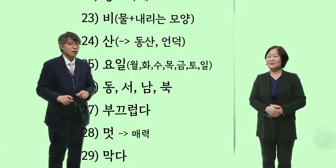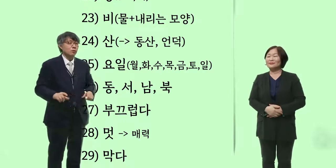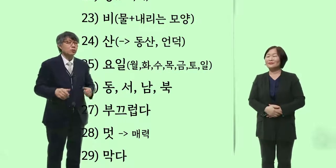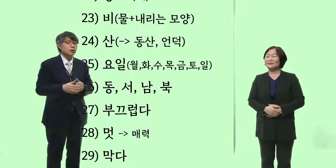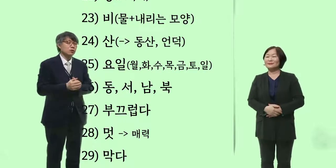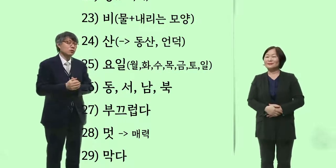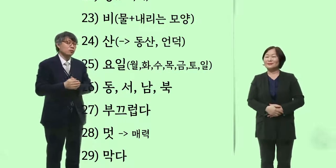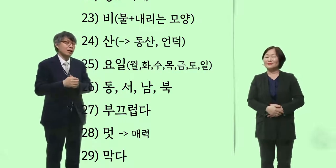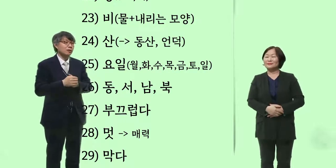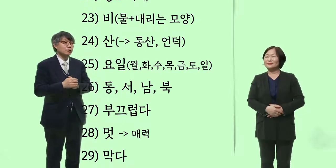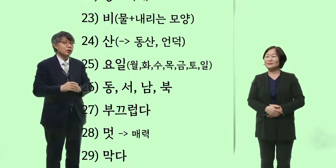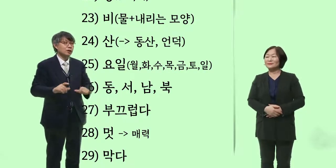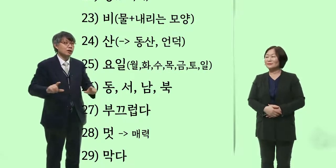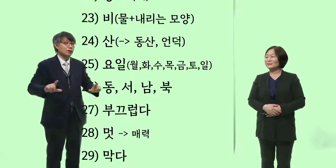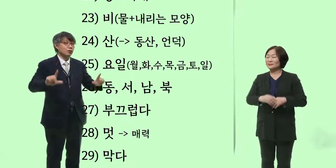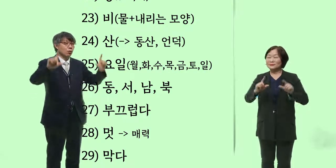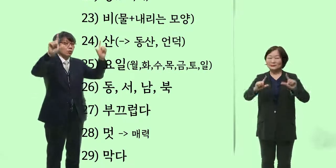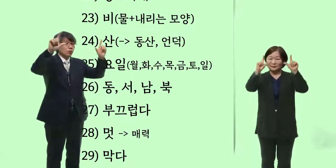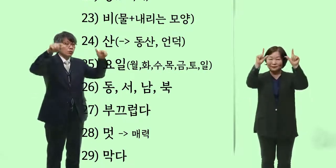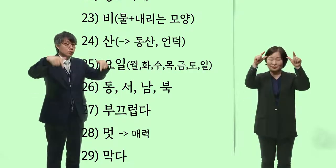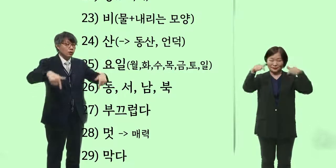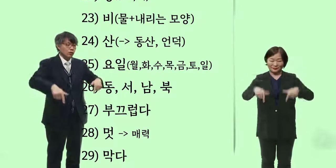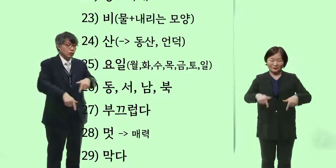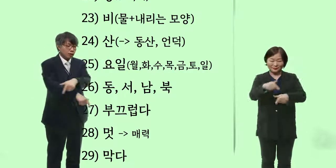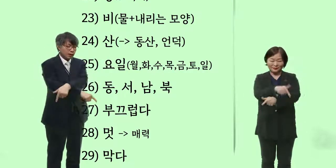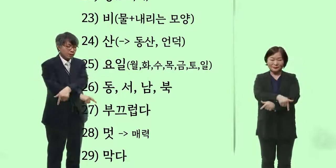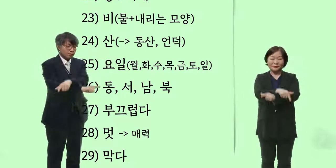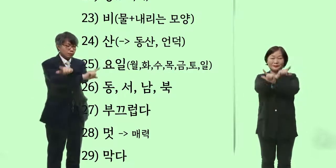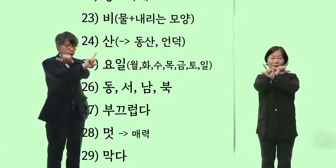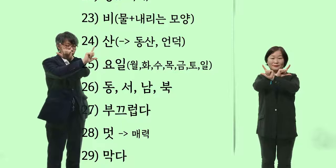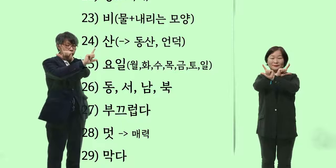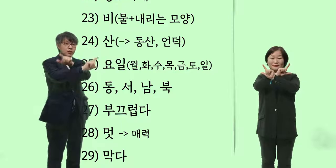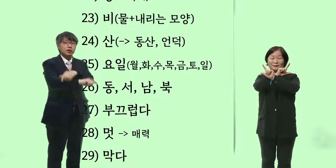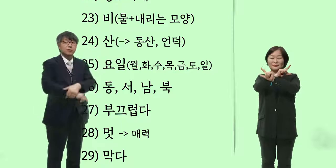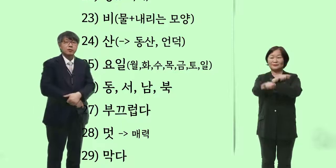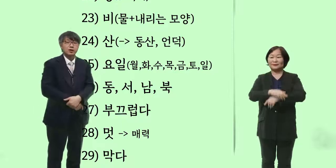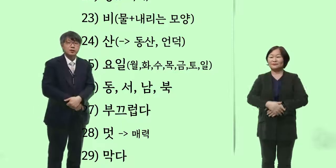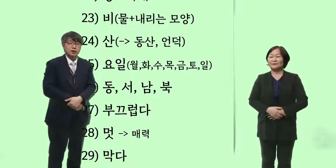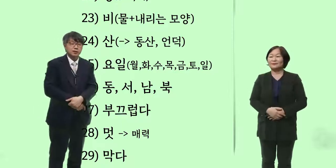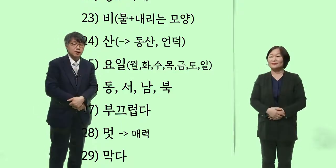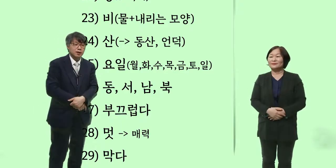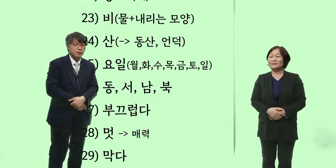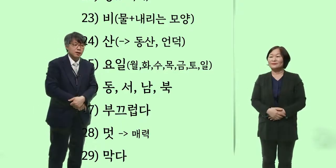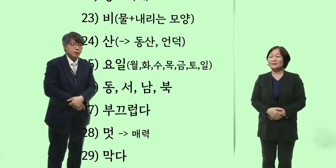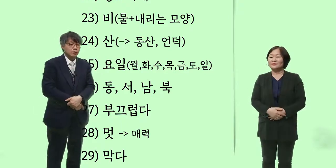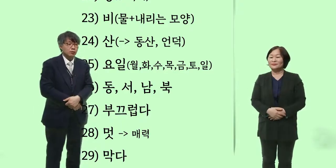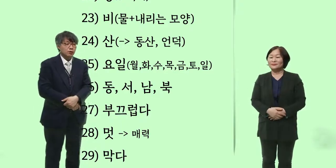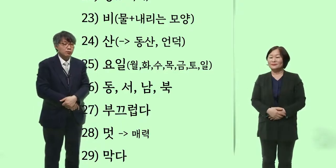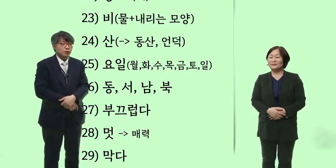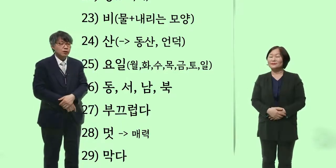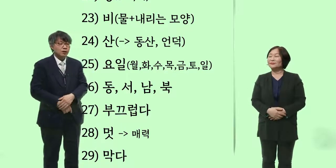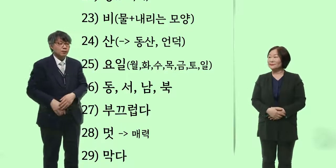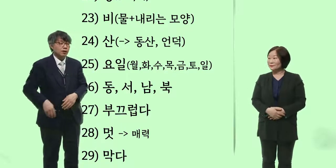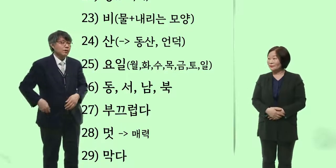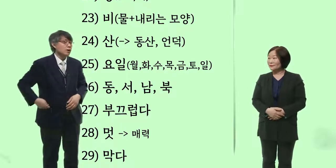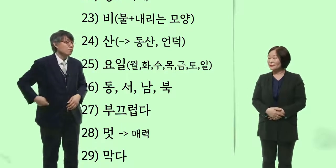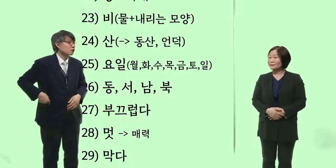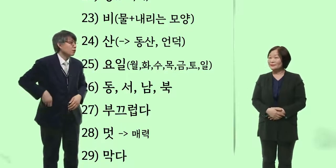보통 이제 방향을 표시할 때는 동, 서, 남, 북 이렇게 표현하시면 되겠습니다. 동서남북. 그다음에